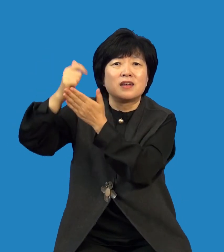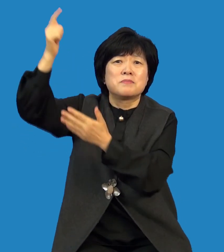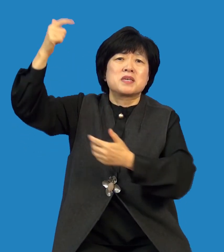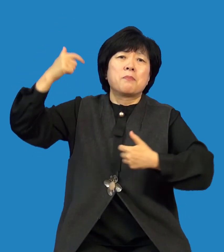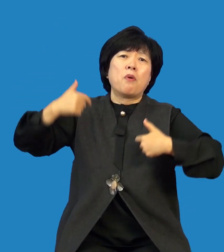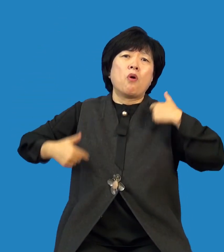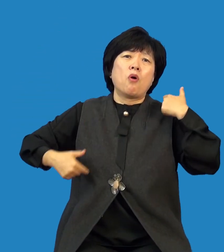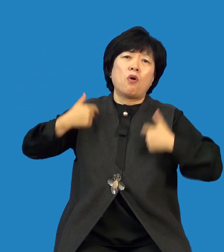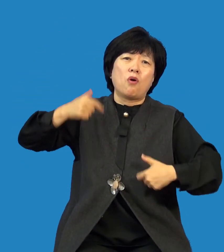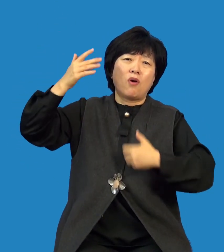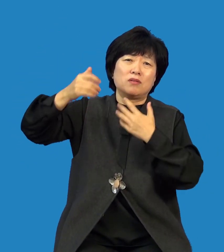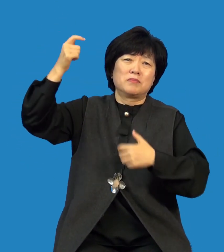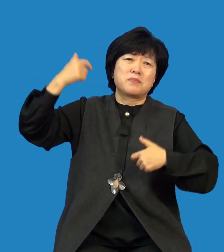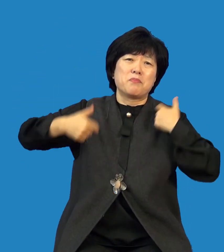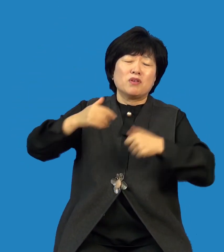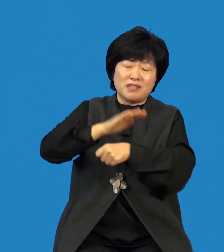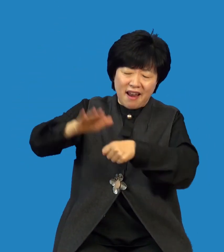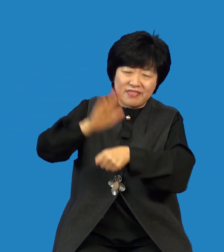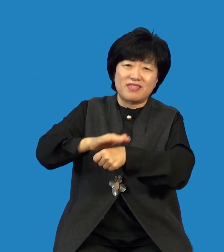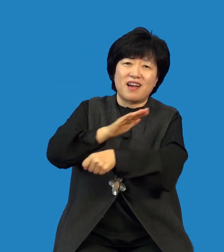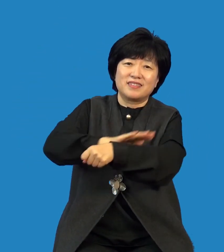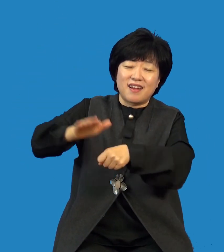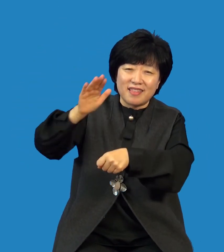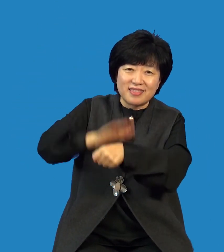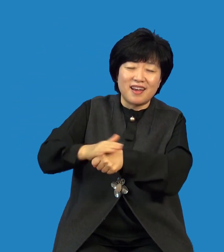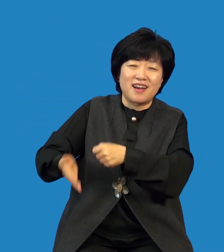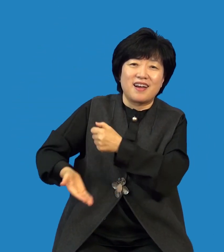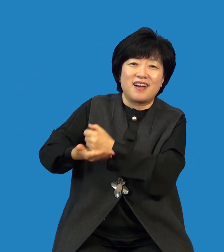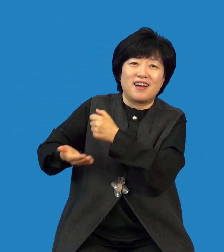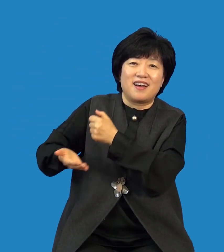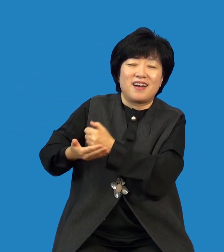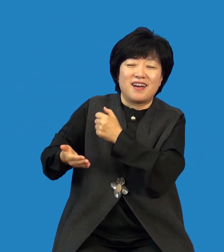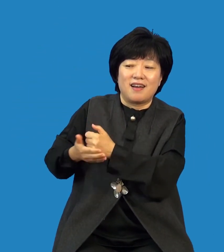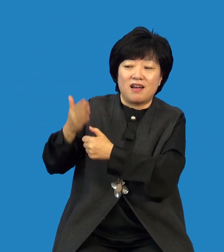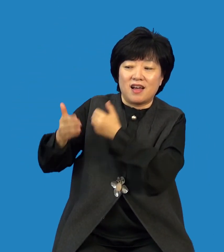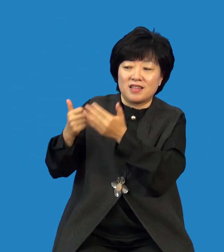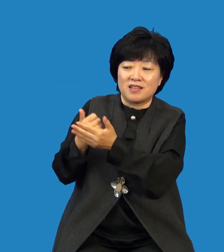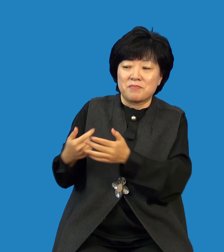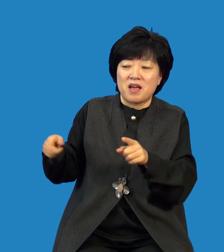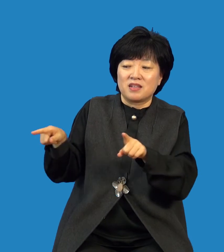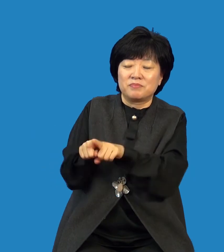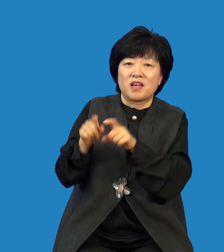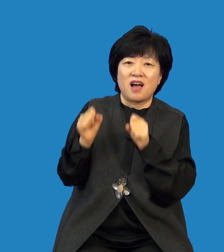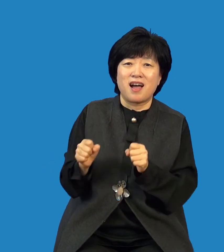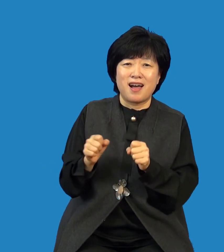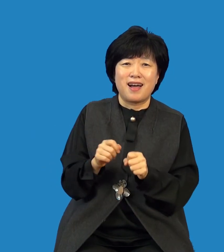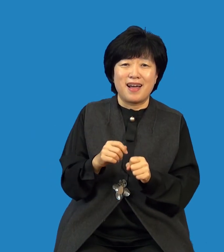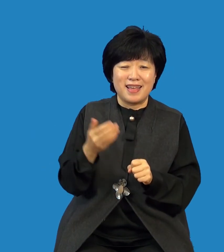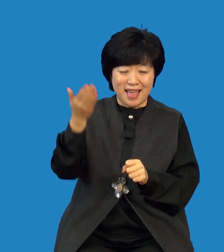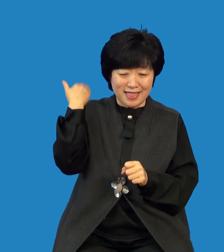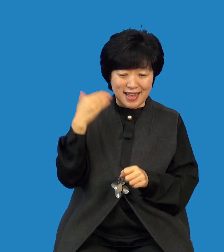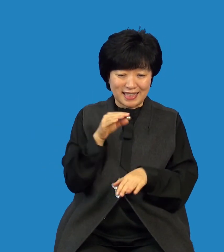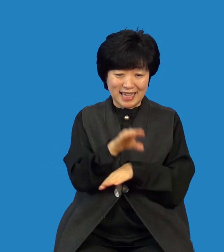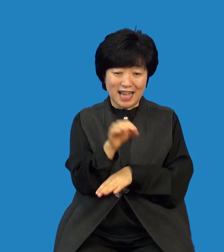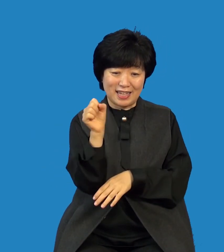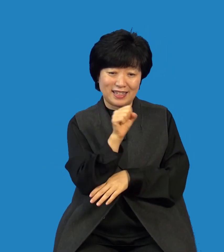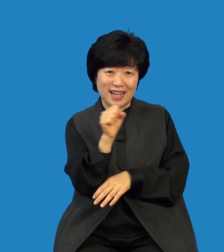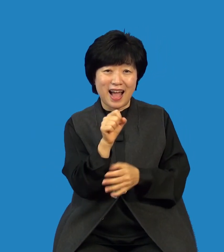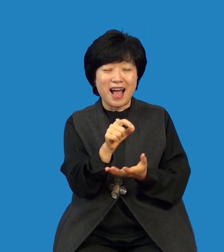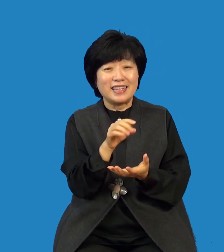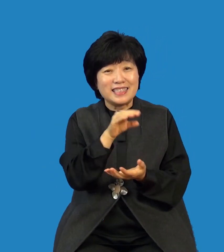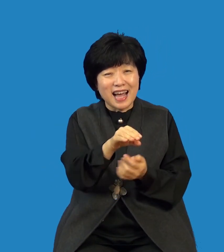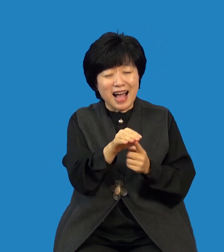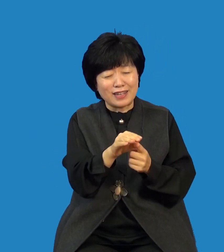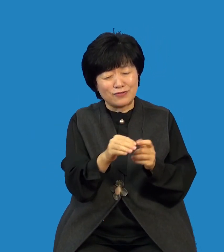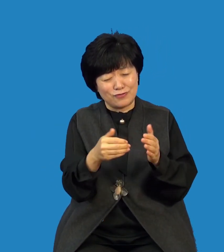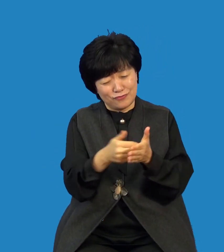뭐 굴러가는 게 감사한 차였는데, 하여간 그 똥차 안에요, 이 하나님의 임재가 막 터질 듯이 차 있는 것 같은 거야. 막 터질 듯이 차